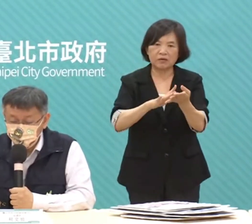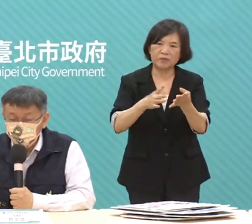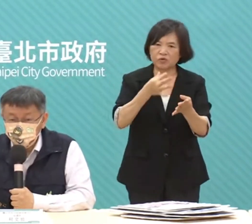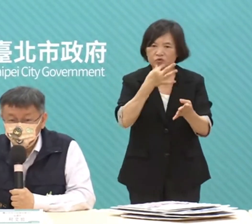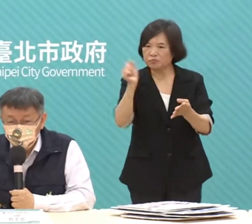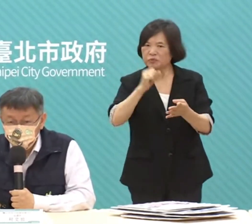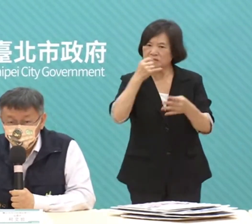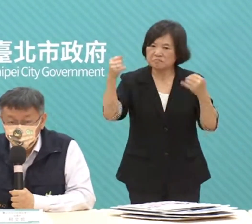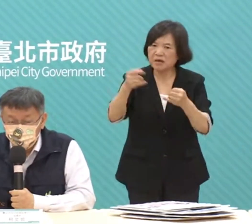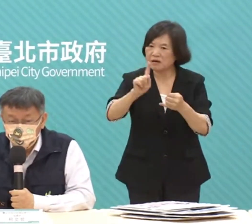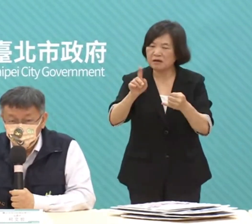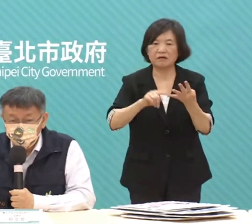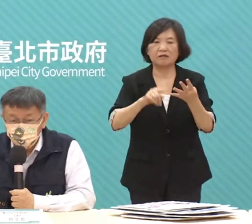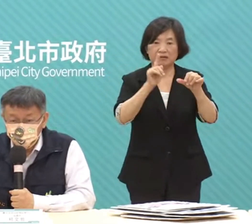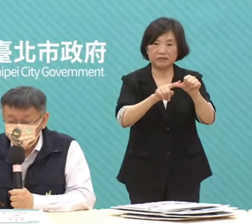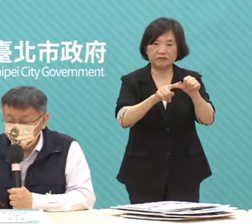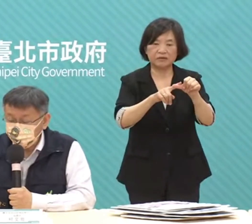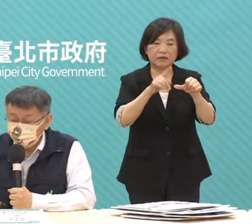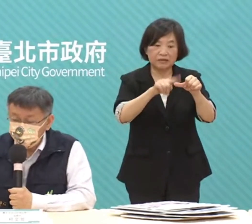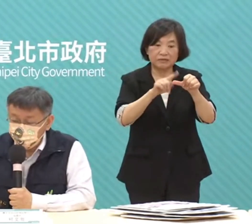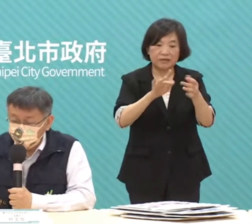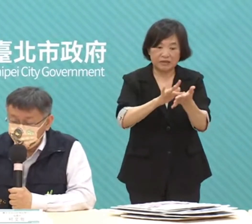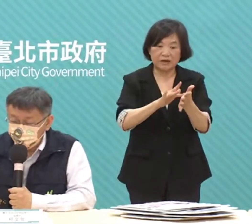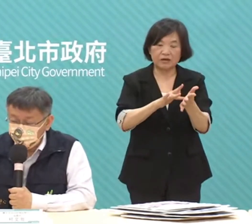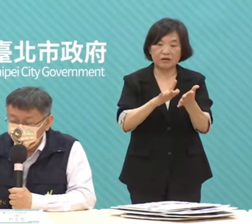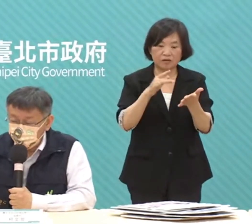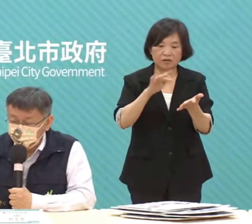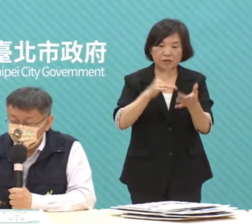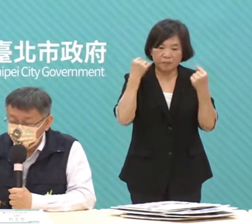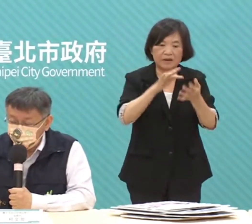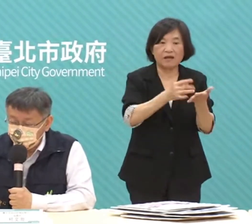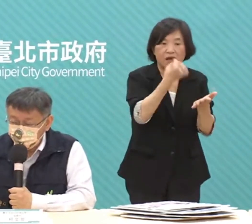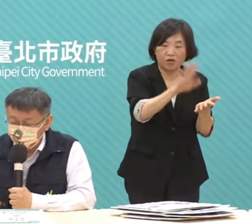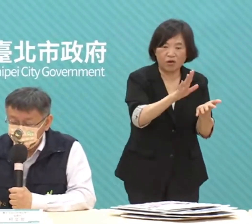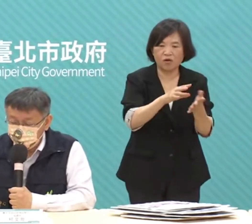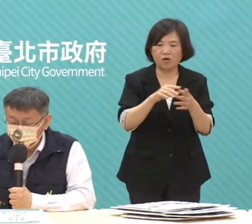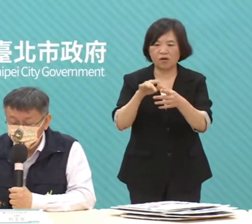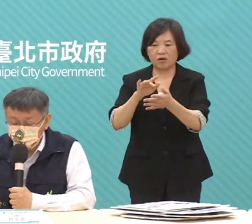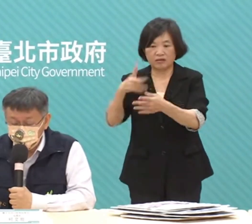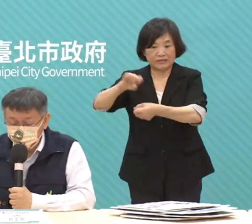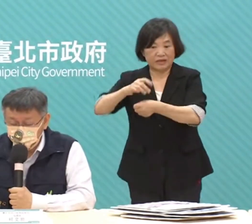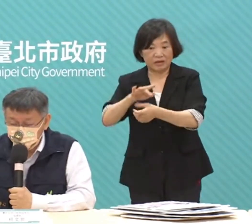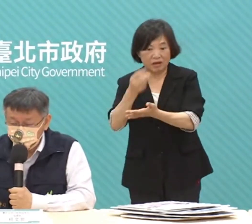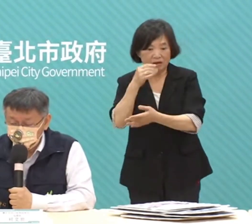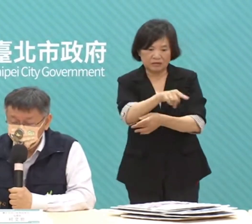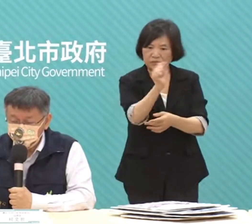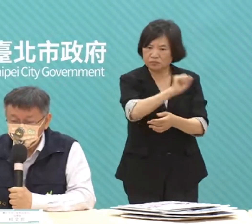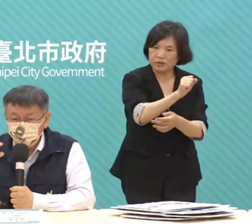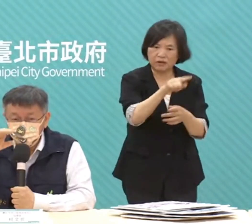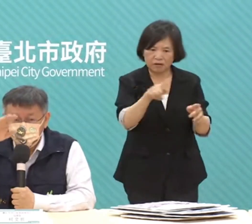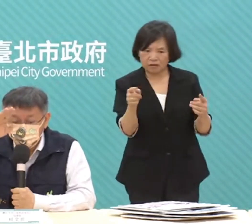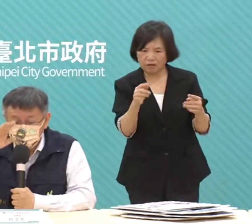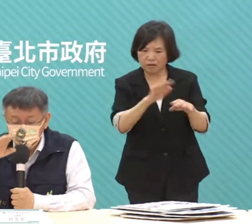症。第五。那个药物交互作用，就是说他如果本来要吃什么药，哪些药要暂停，在吃药的时候要先暂停了那